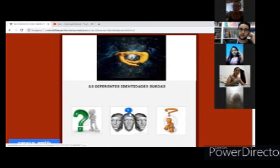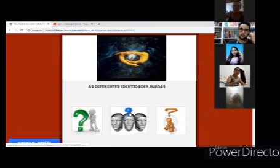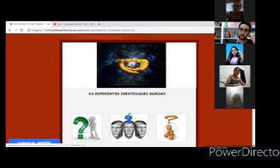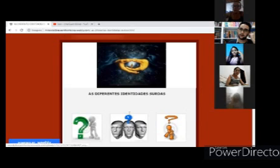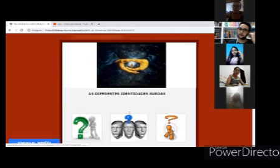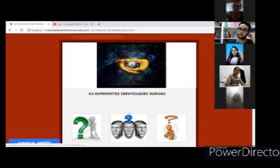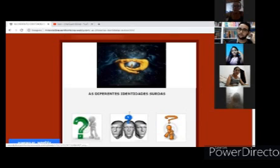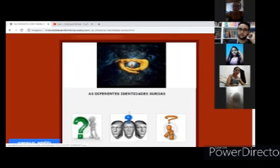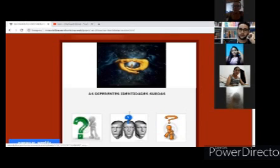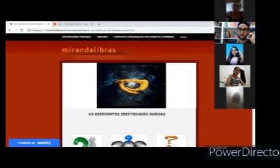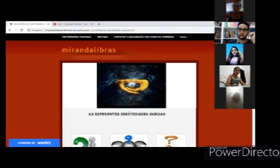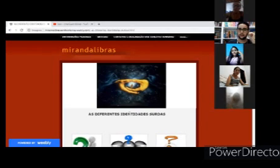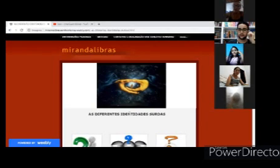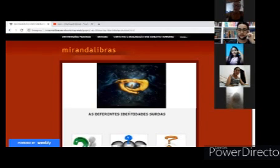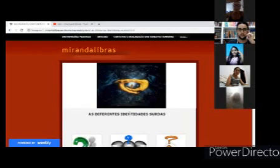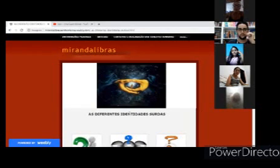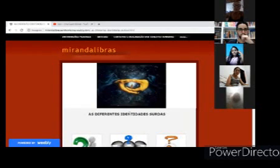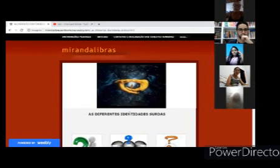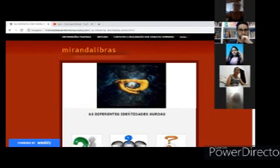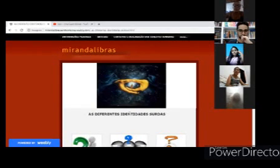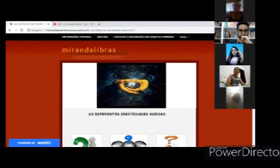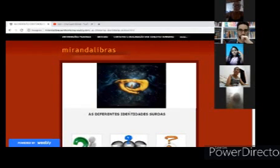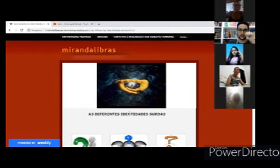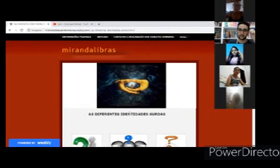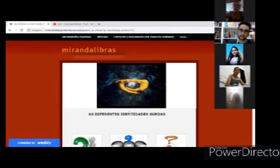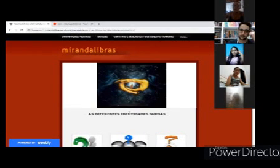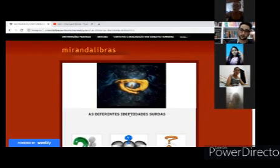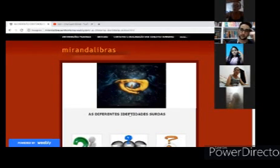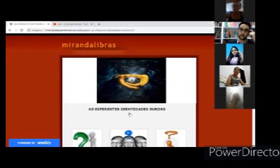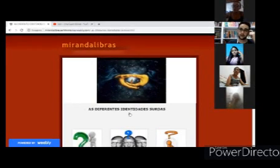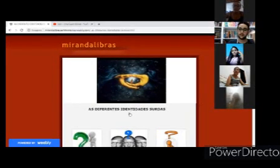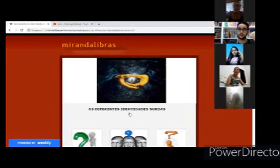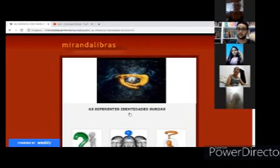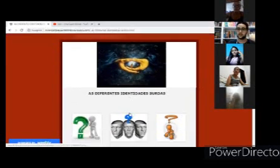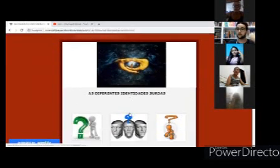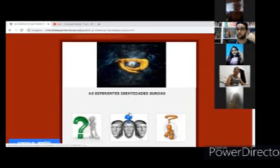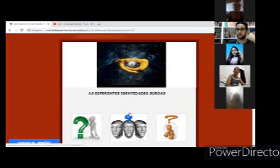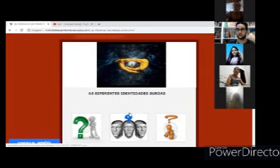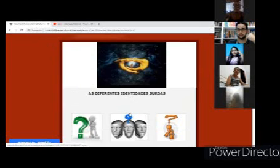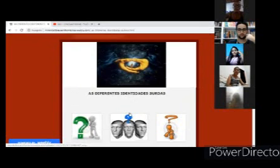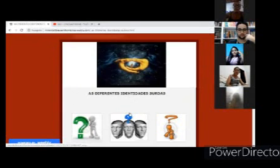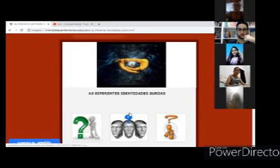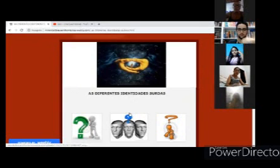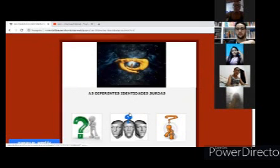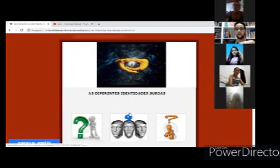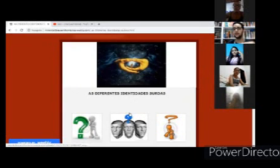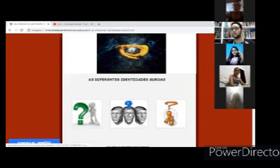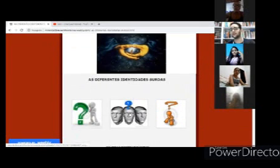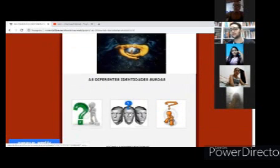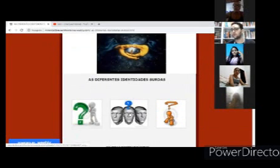da Miranda Libras, ela trata sobre as diferentes identidades surdas. Mas como